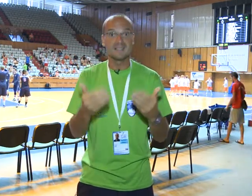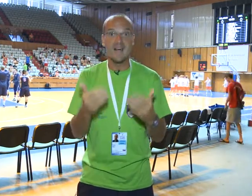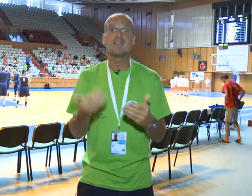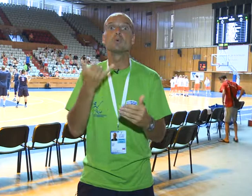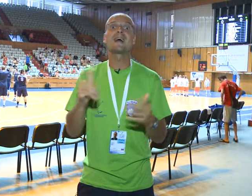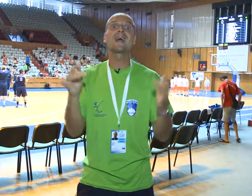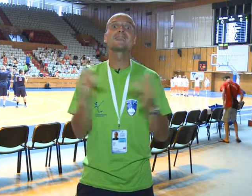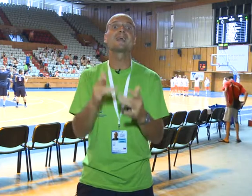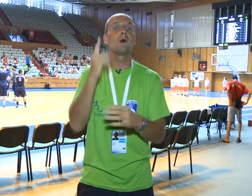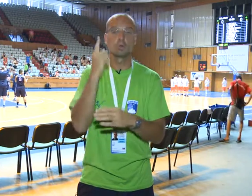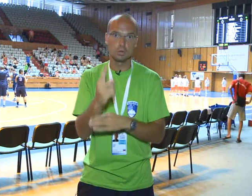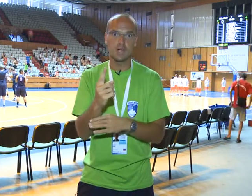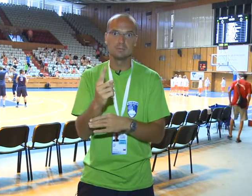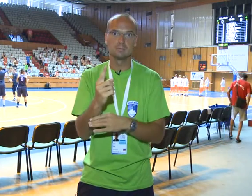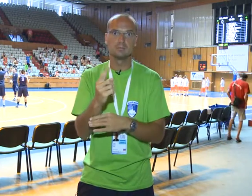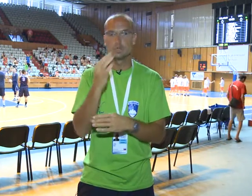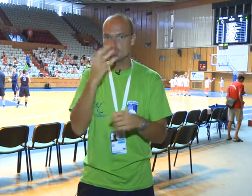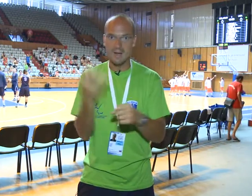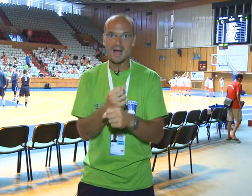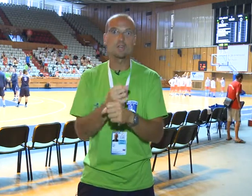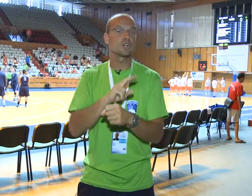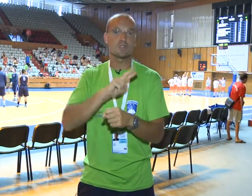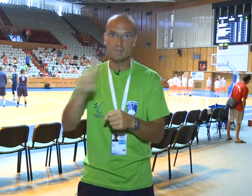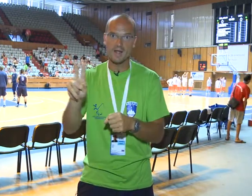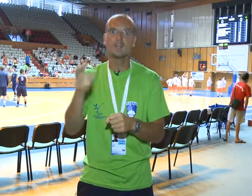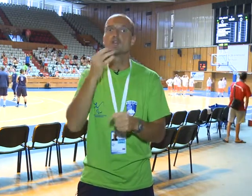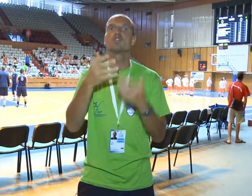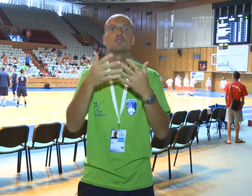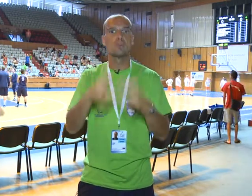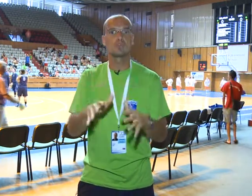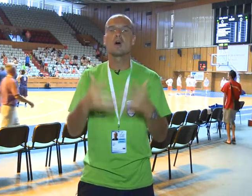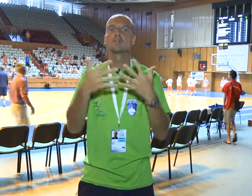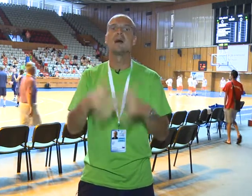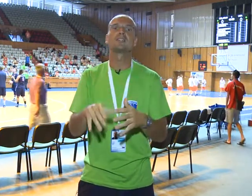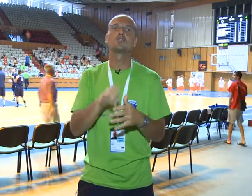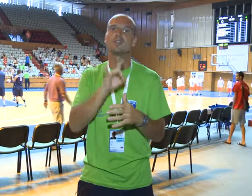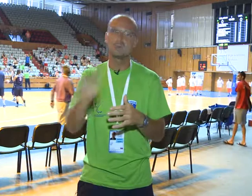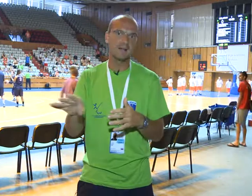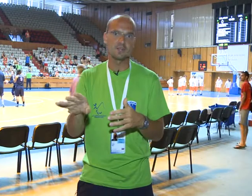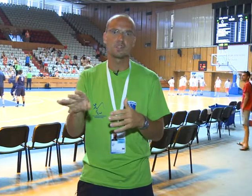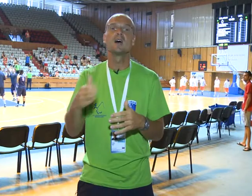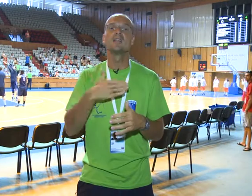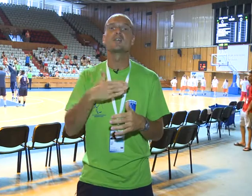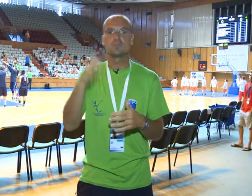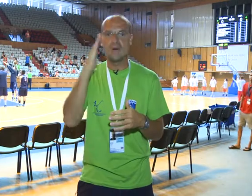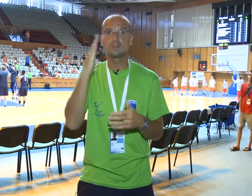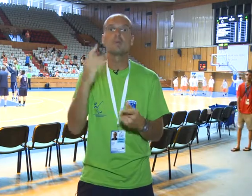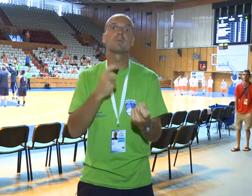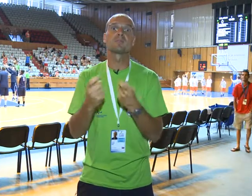Sedaj vsaka tekma odloča. Če zmagaš, greš naprej, če izgubiš, avtomatično izpadeš. Našim fantom,